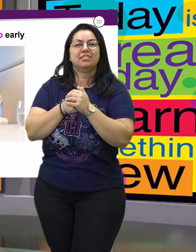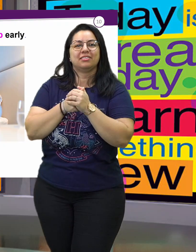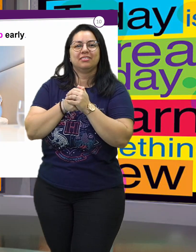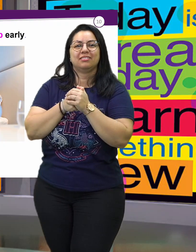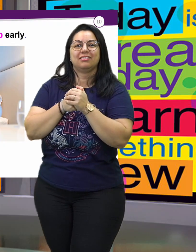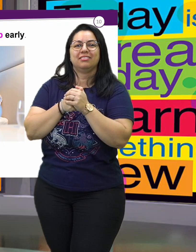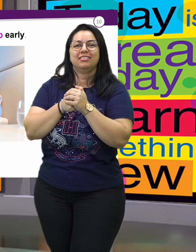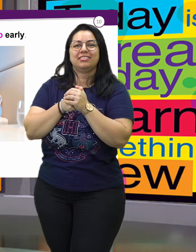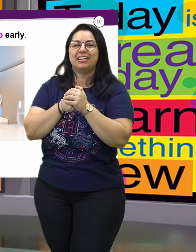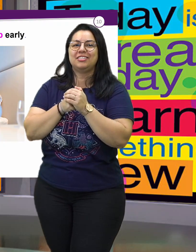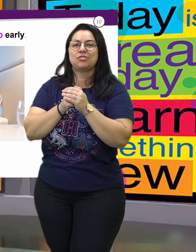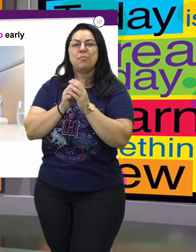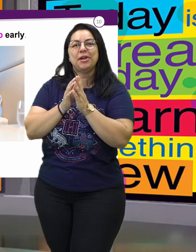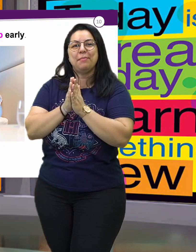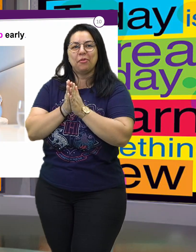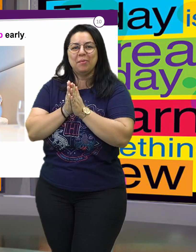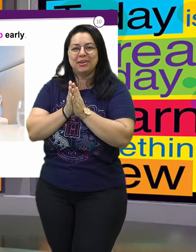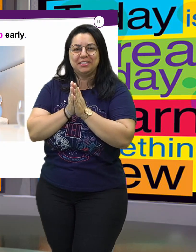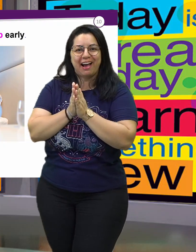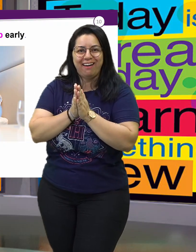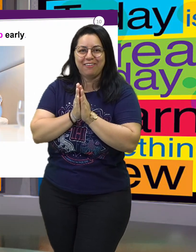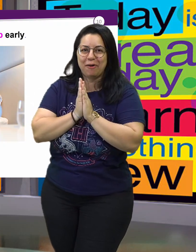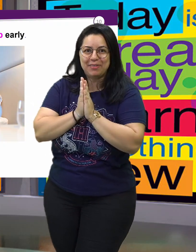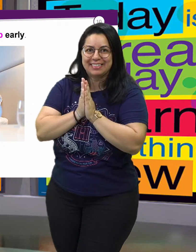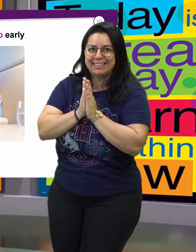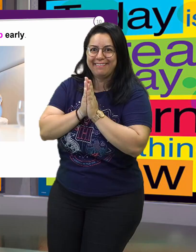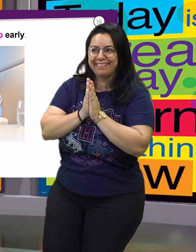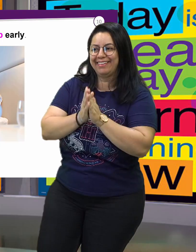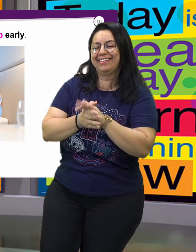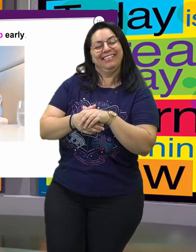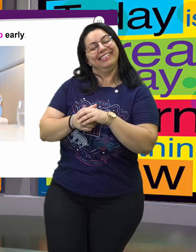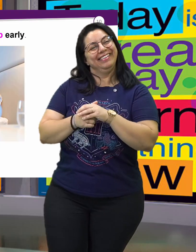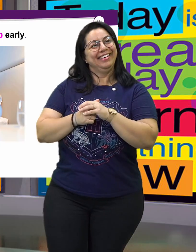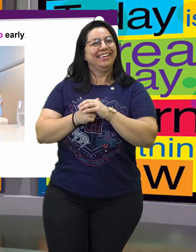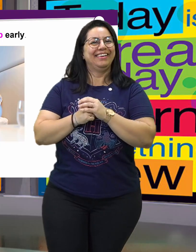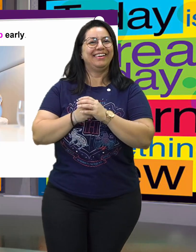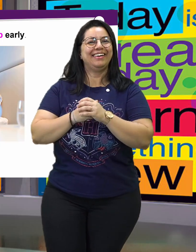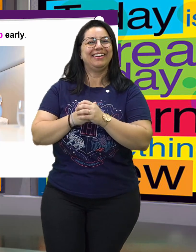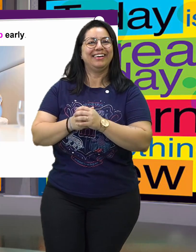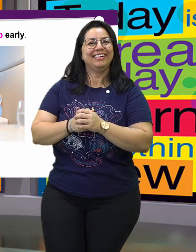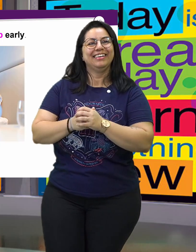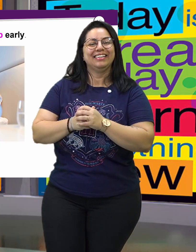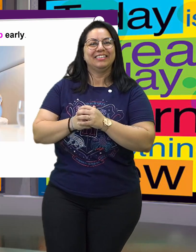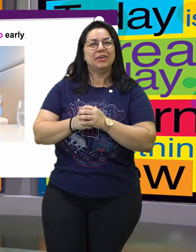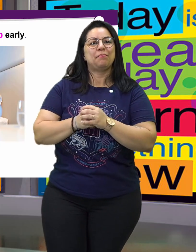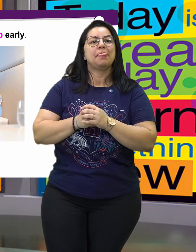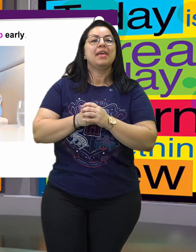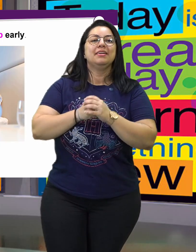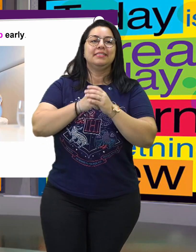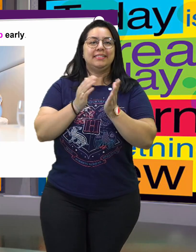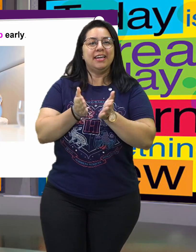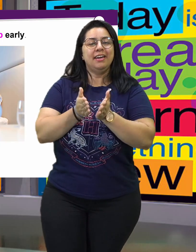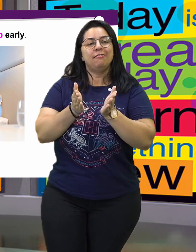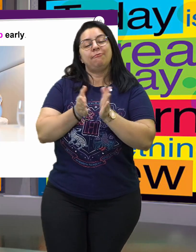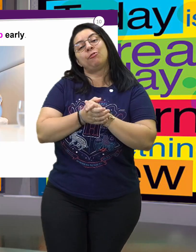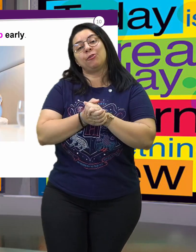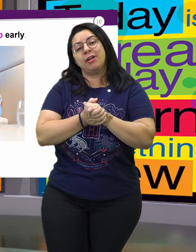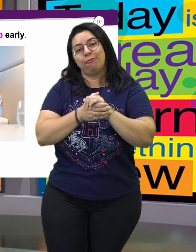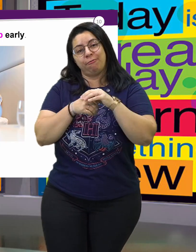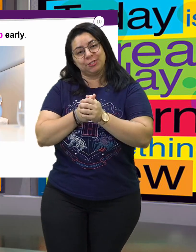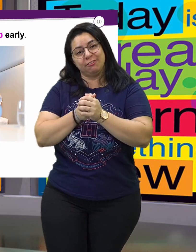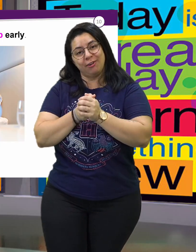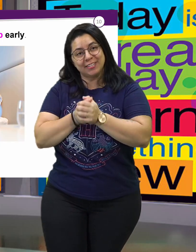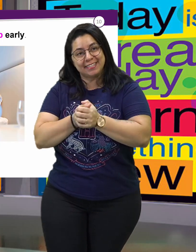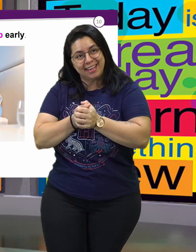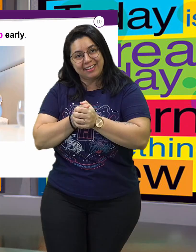perguntando dúvida. É, tá ali, bom assim. Descobriram meu número já? É. Como assim? I would sleep early. Tradução? Se